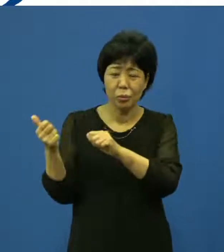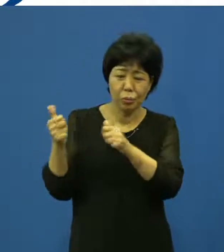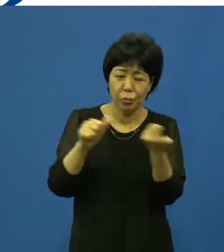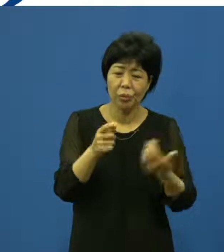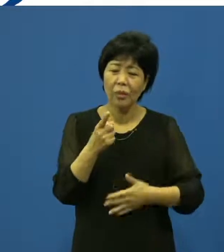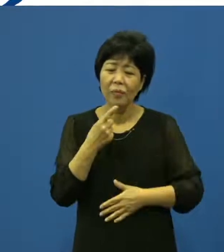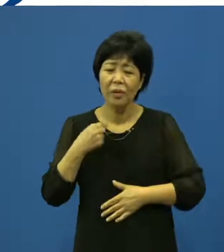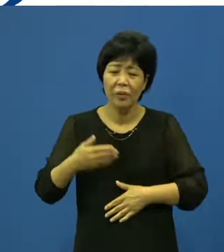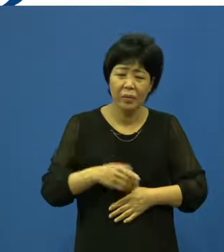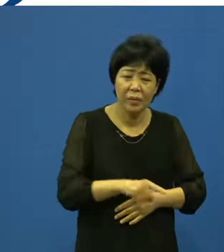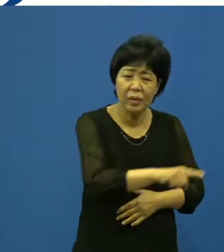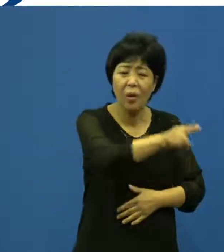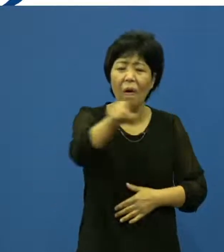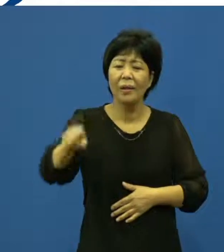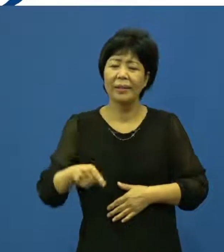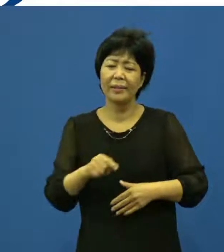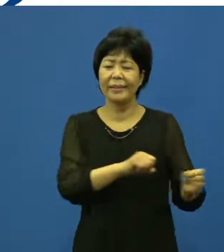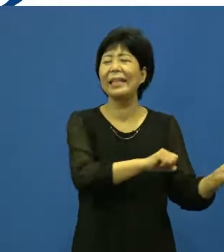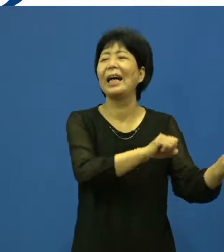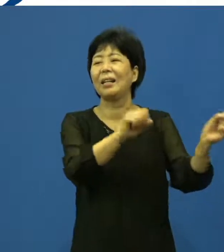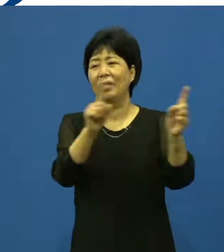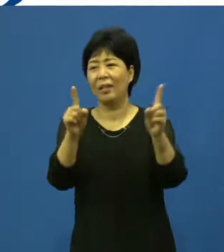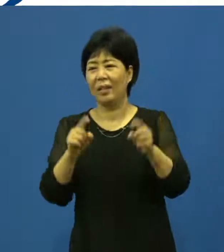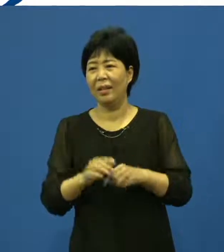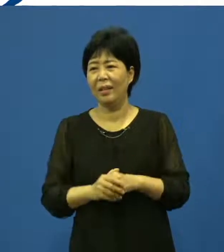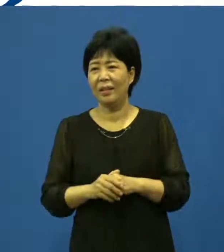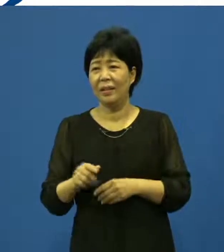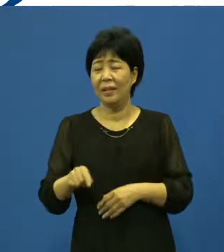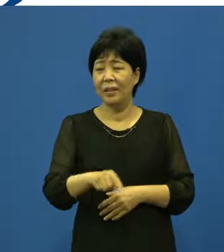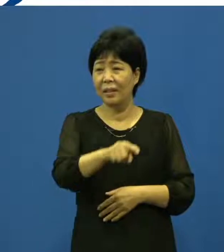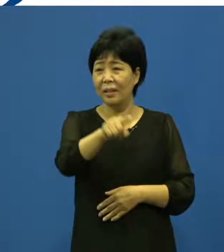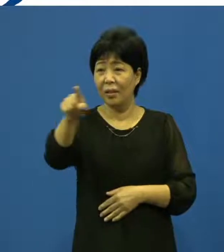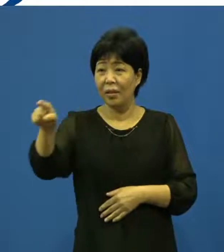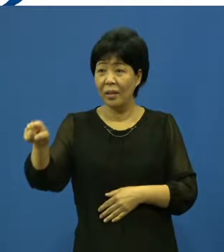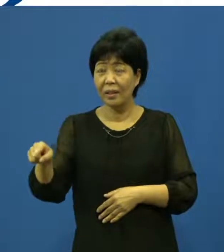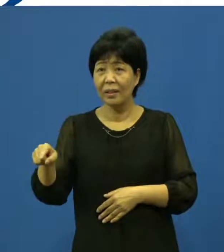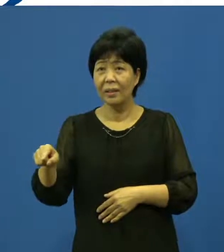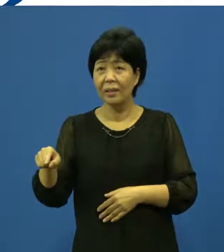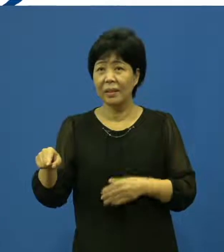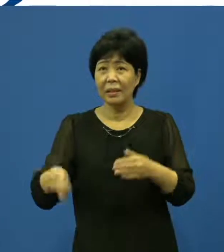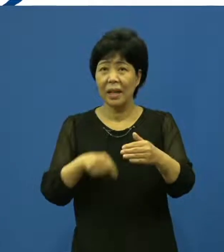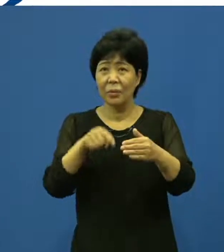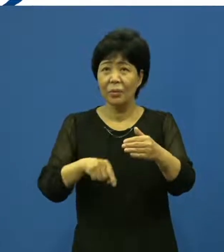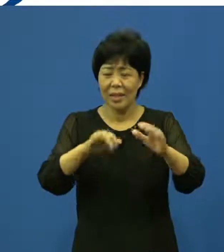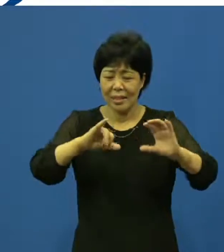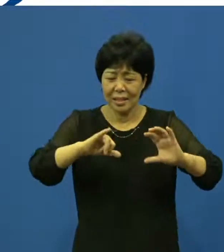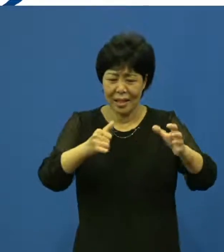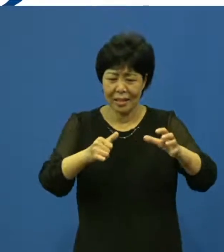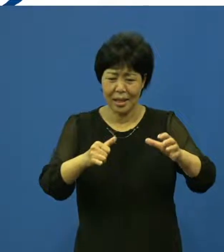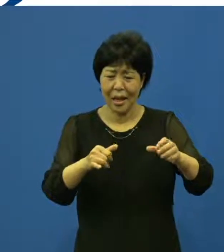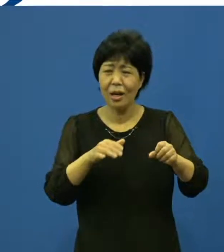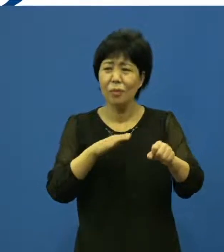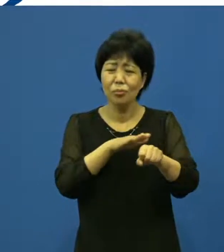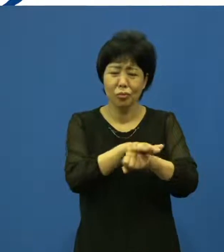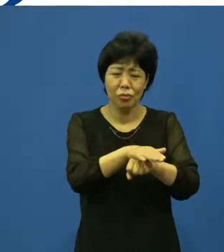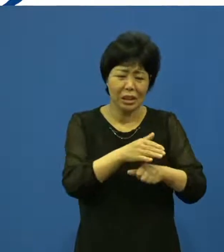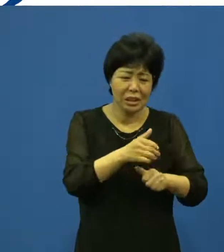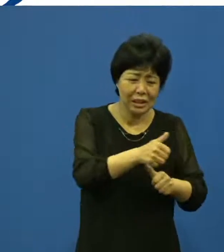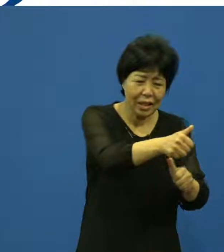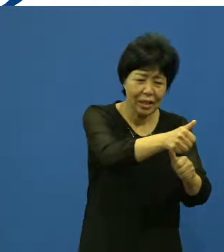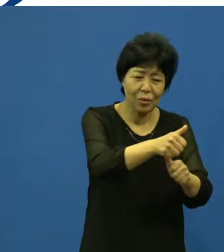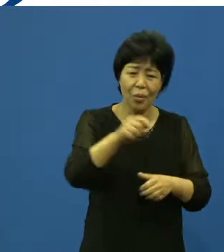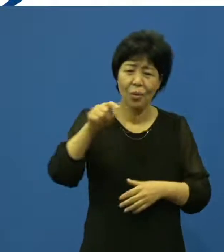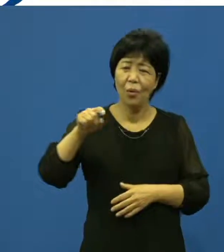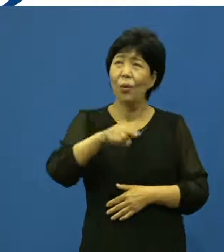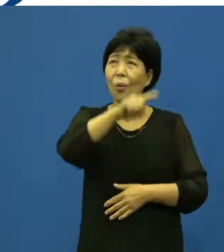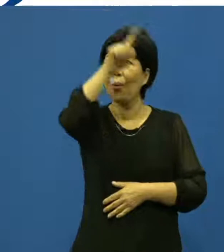살리셨다. 그때 너희는 그 가운데서 행하여 이 세상 풍조를 따르고 공주의 권세